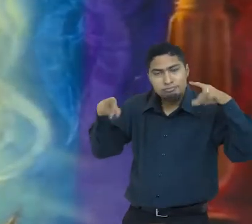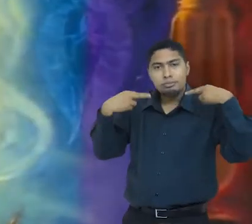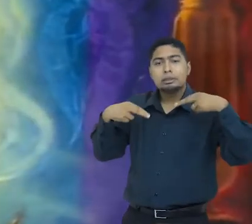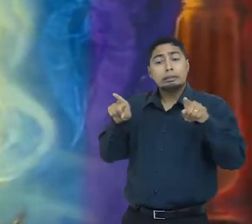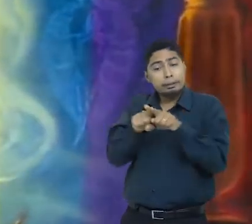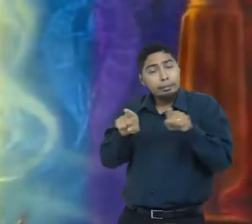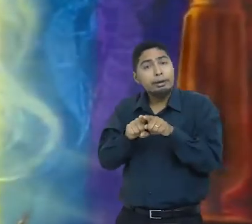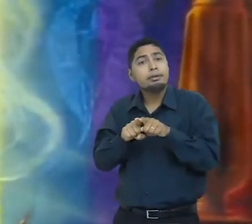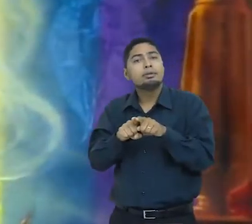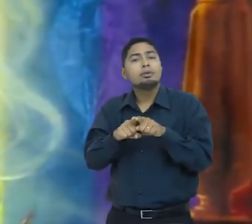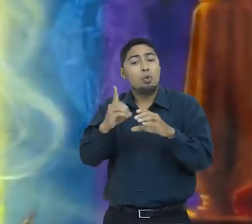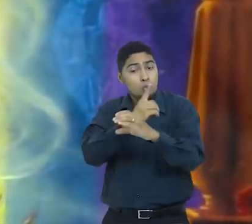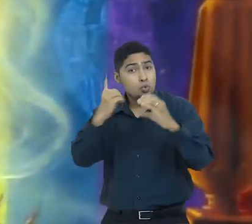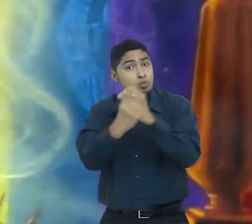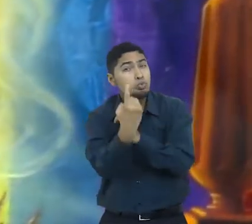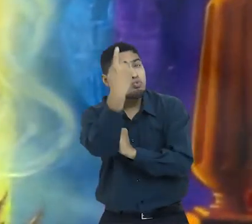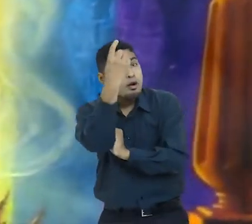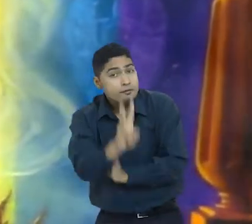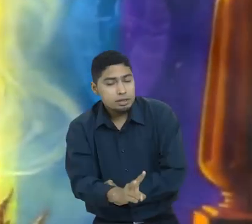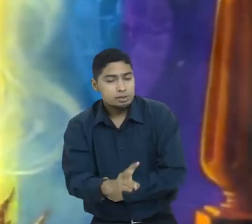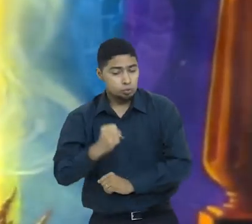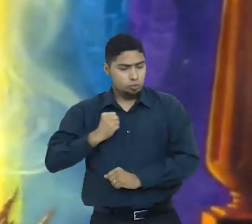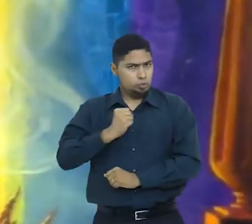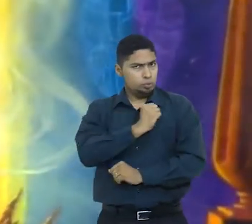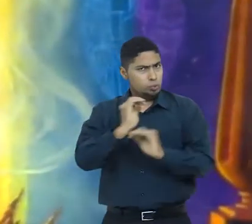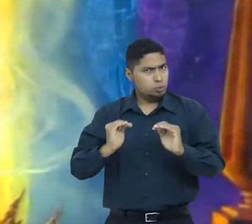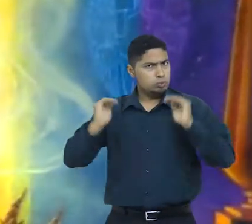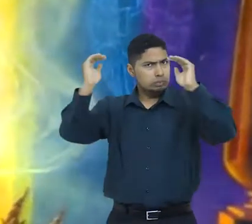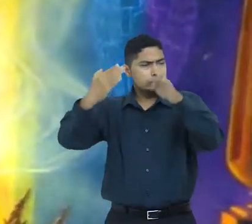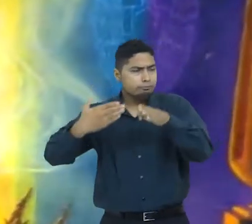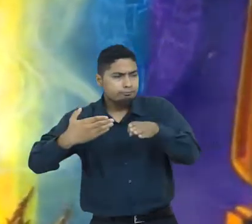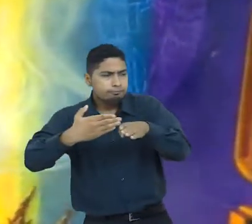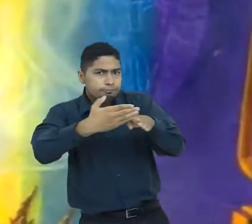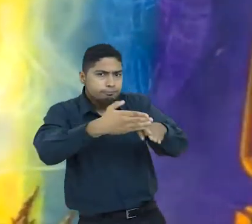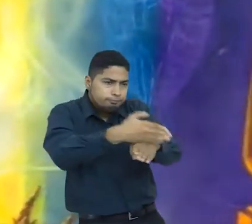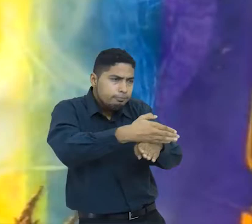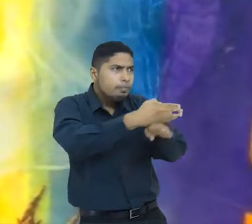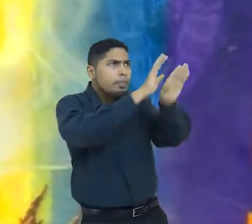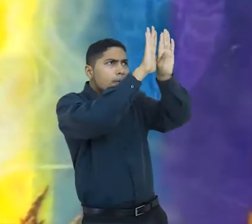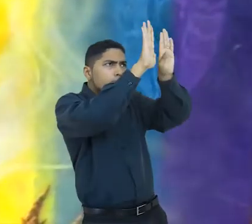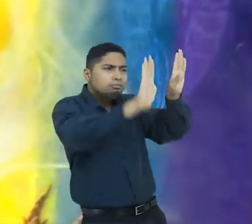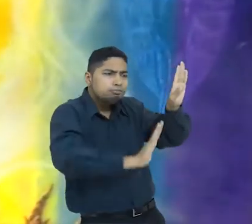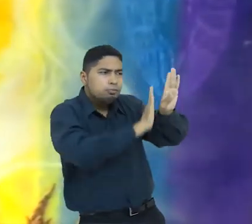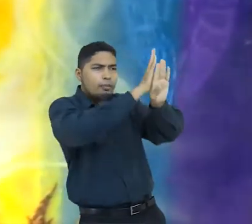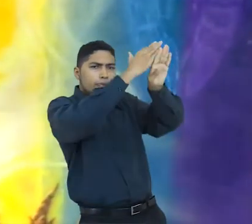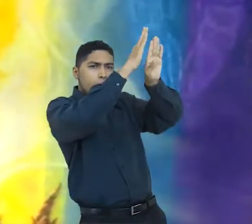cultos. Uma vez por ano, o sumo sacerdote colocava-se atrás da cortina sagrada que separava o povo da presença de